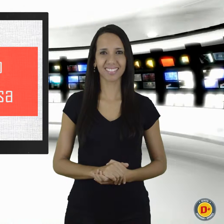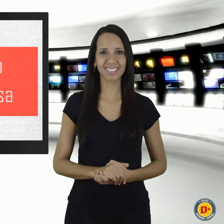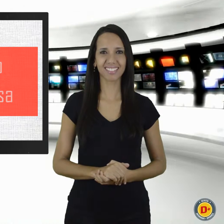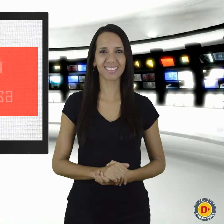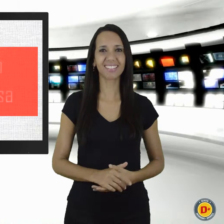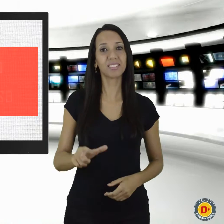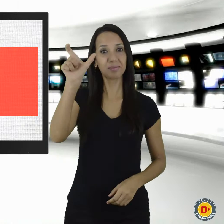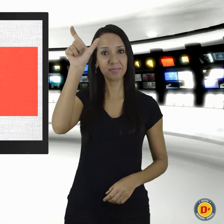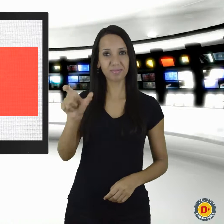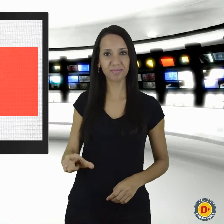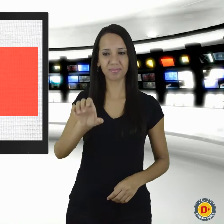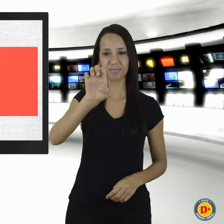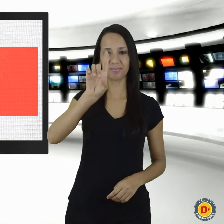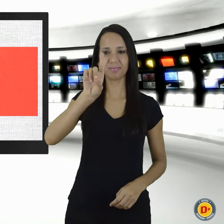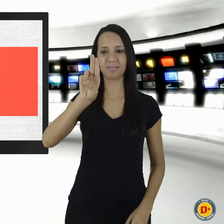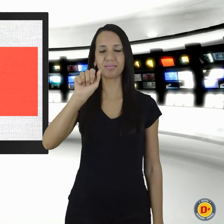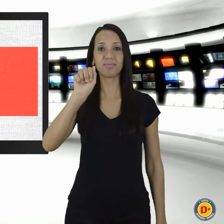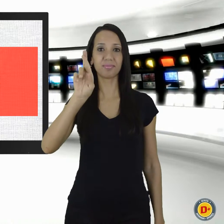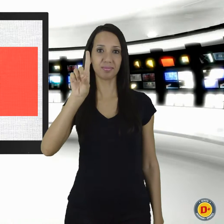Perfil: Eduardo Martins.